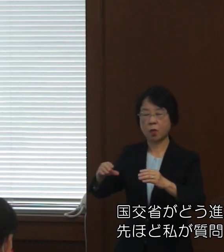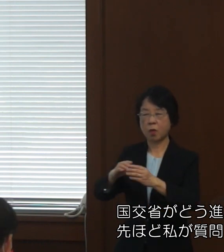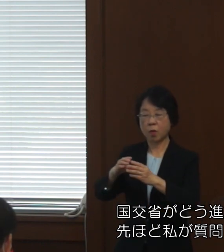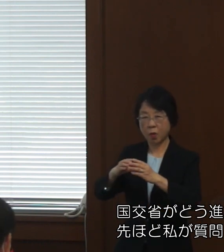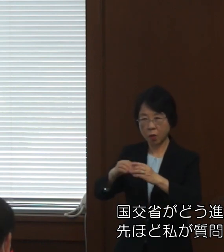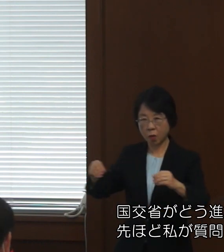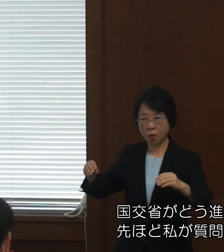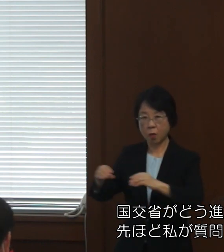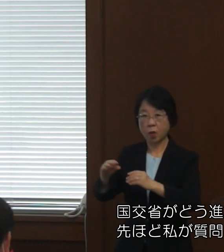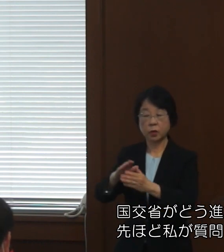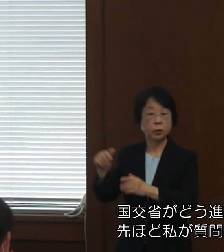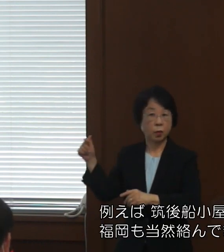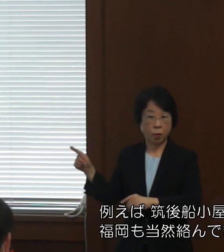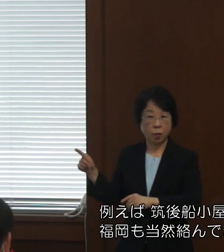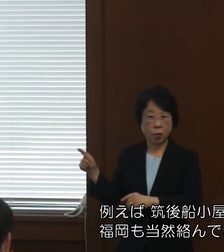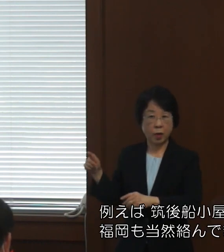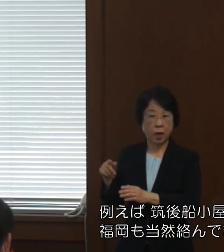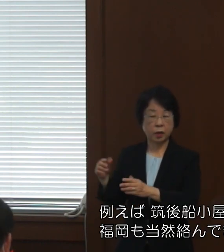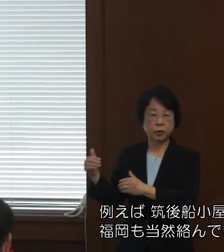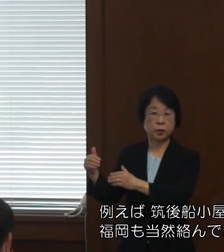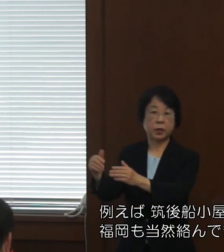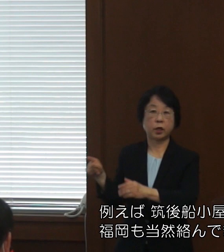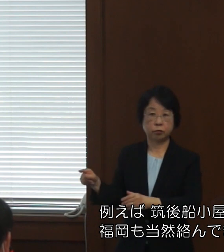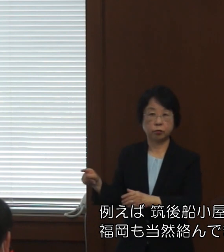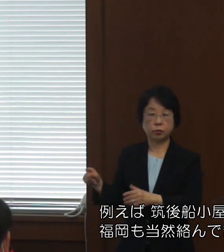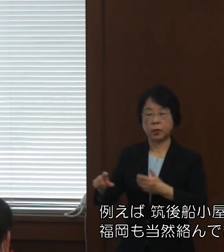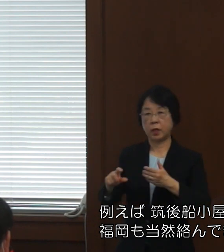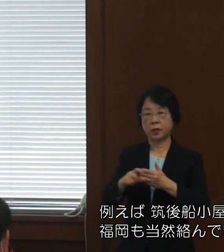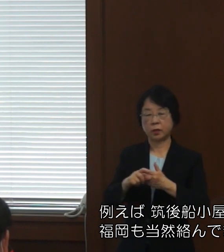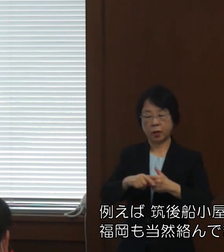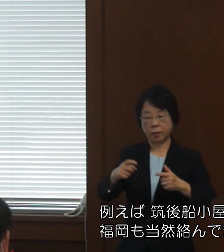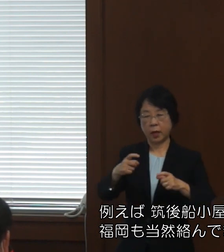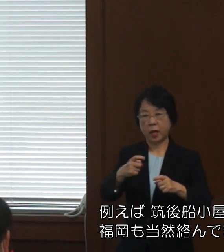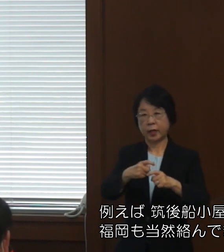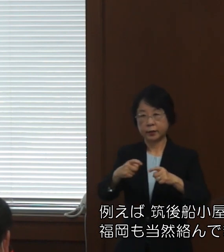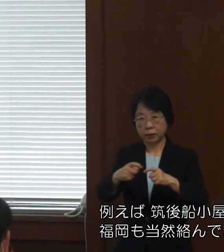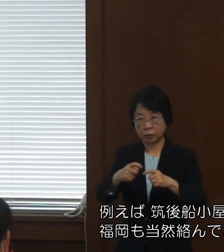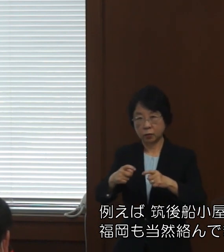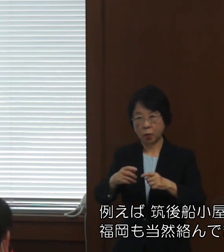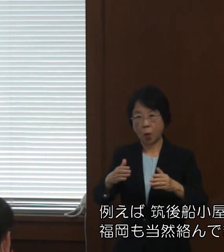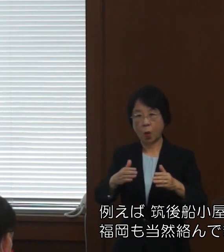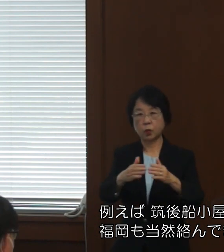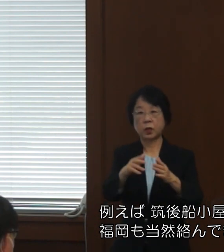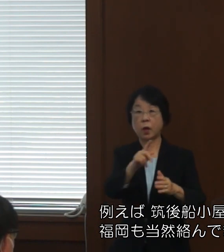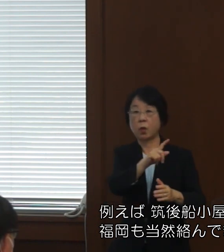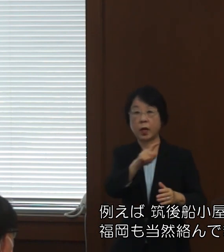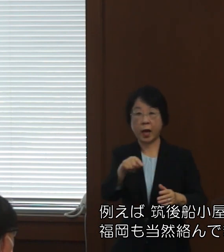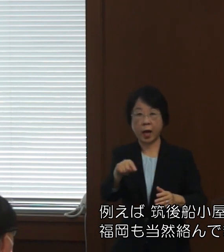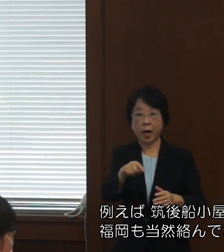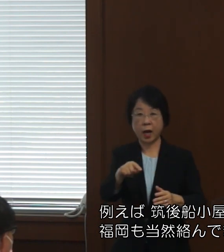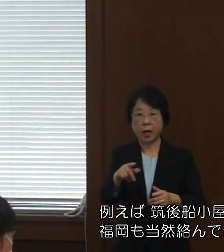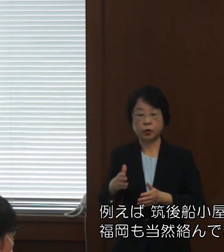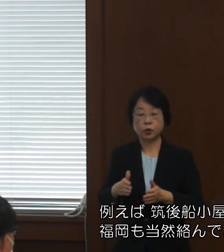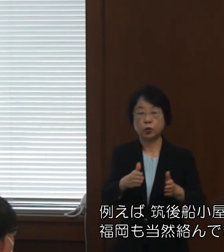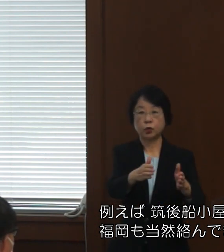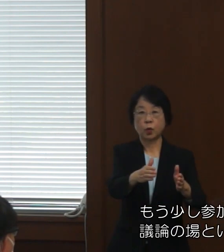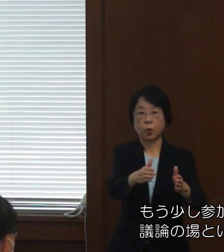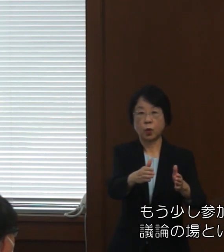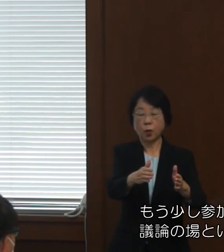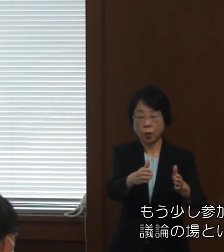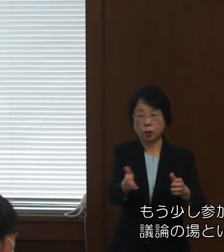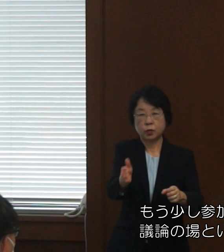先ほど私が質問したように例えばその筑後船小屋ルートを持続すると福岡も当然絡んでいきますし